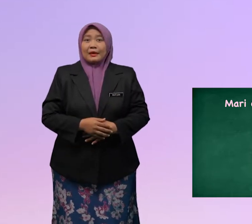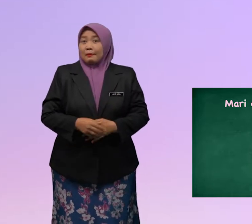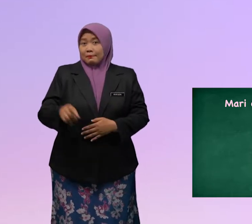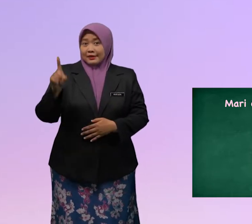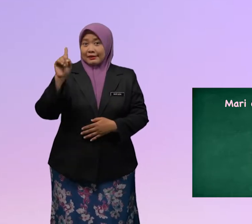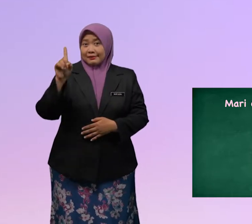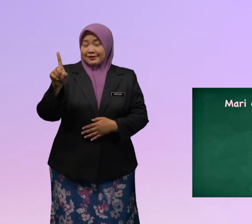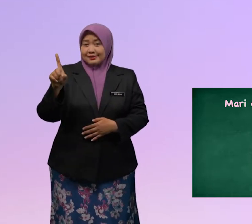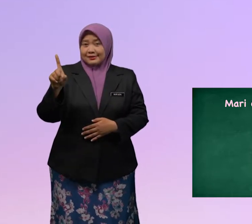Pertama,